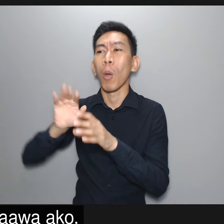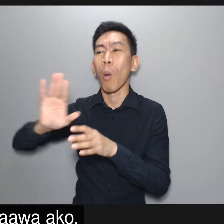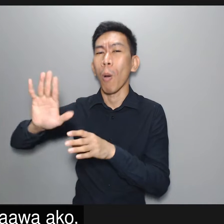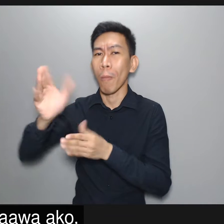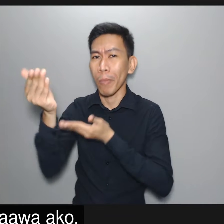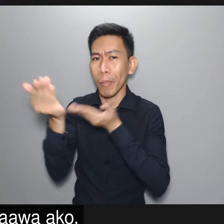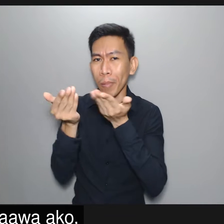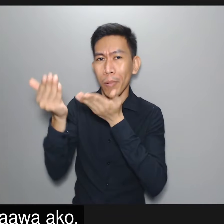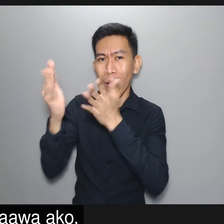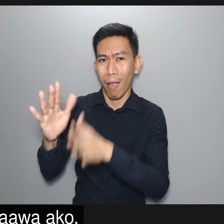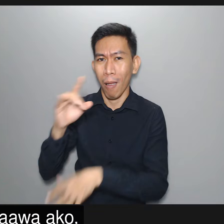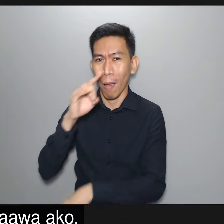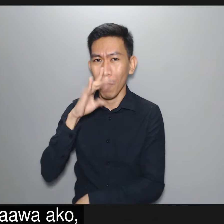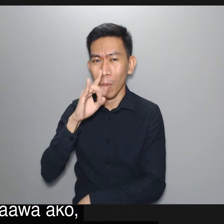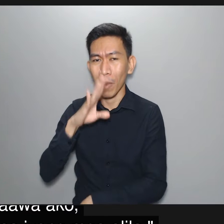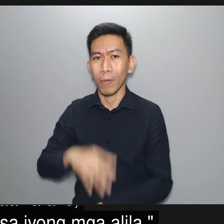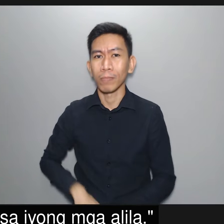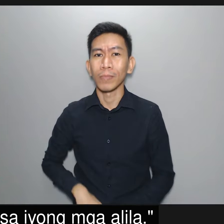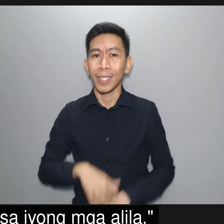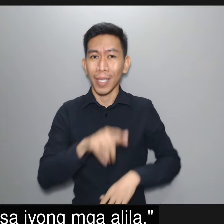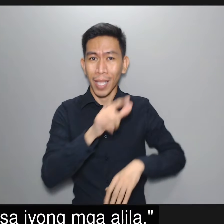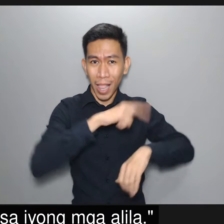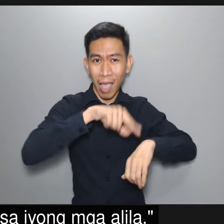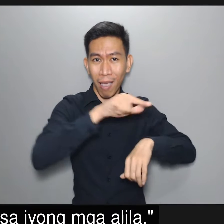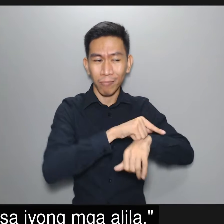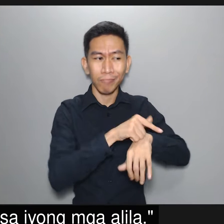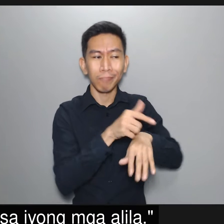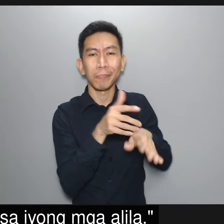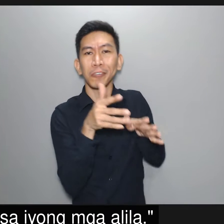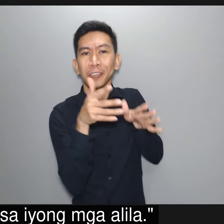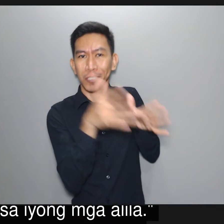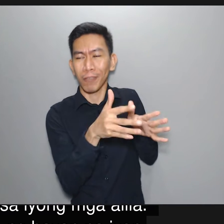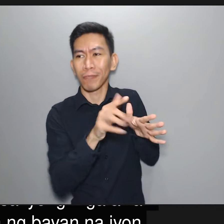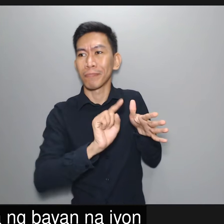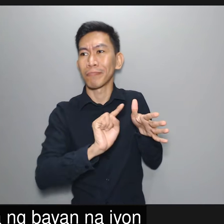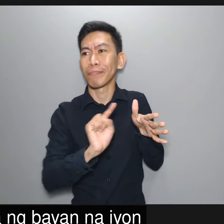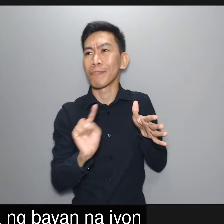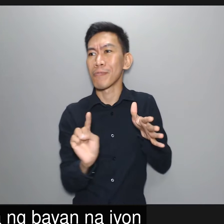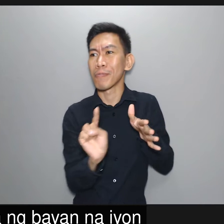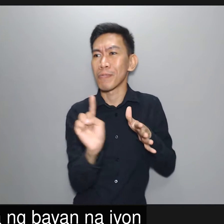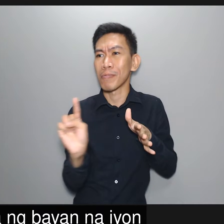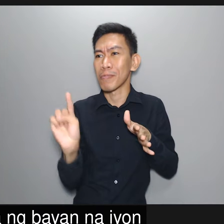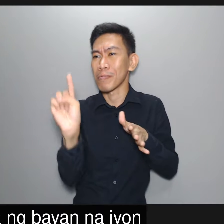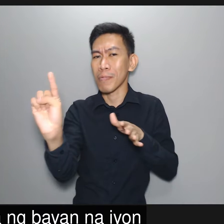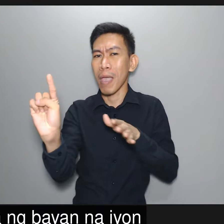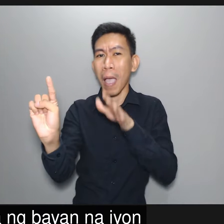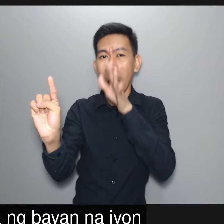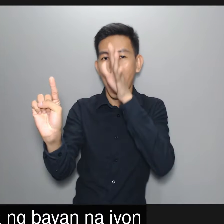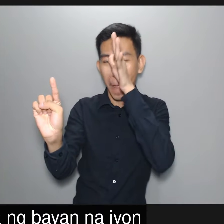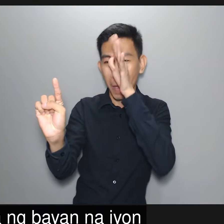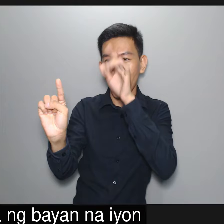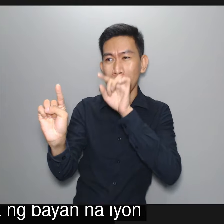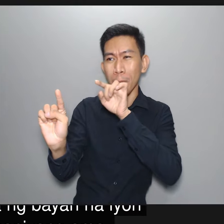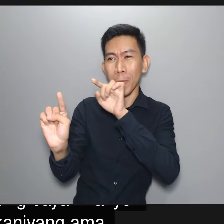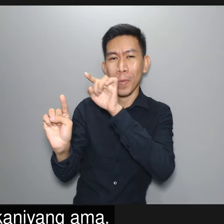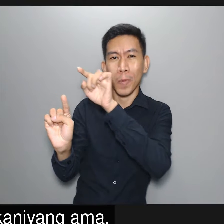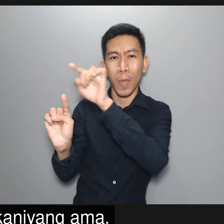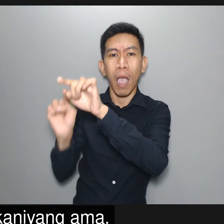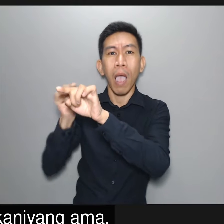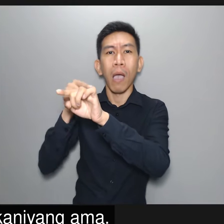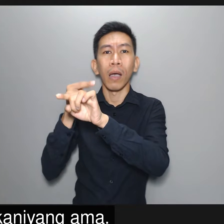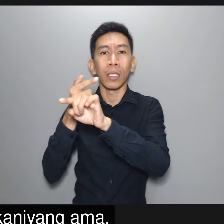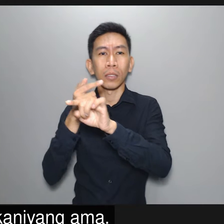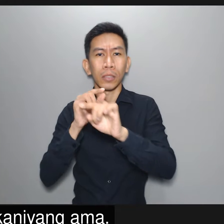Kaya umalis na siya ng bayan na iyon at pumunta sa kanyang ama. Pero malayo pa lang ang batang lalaki